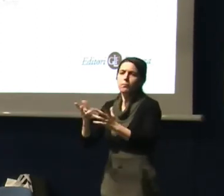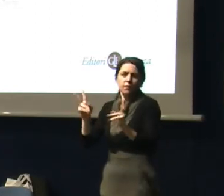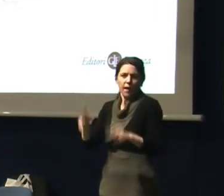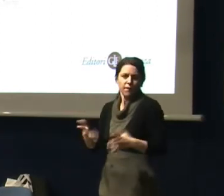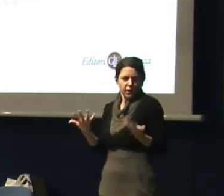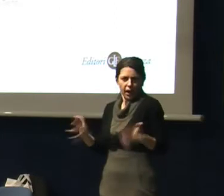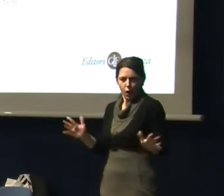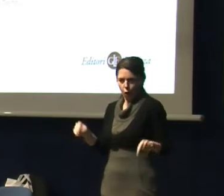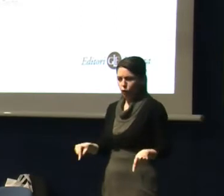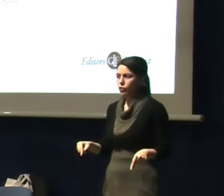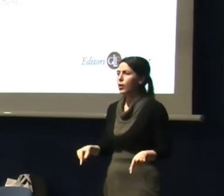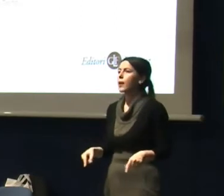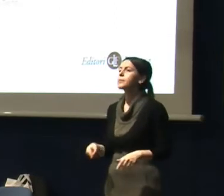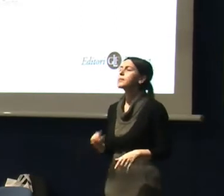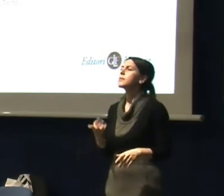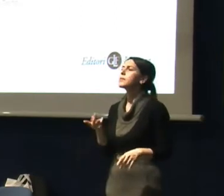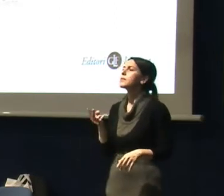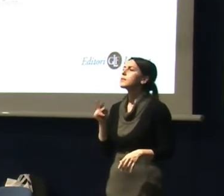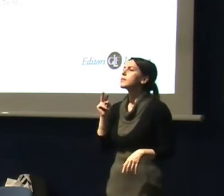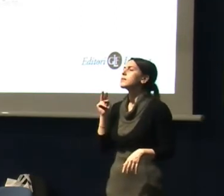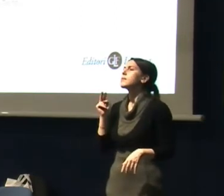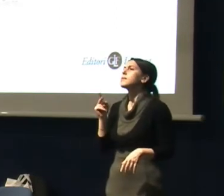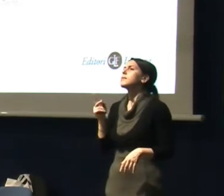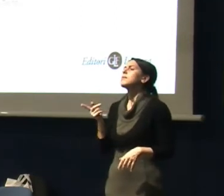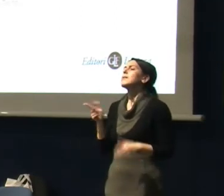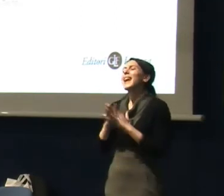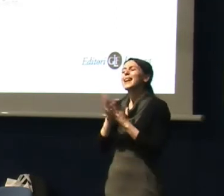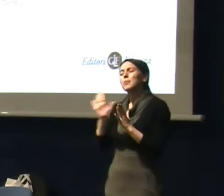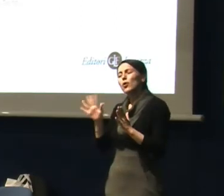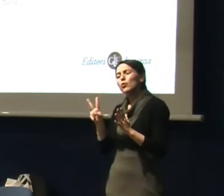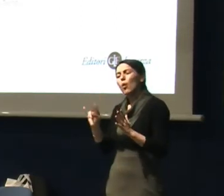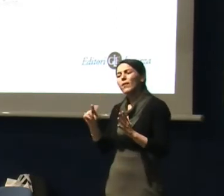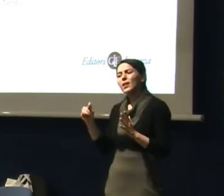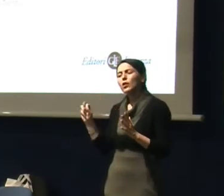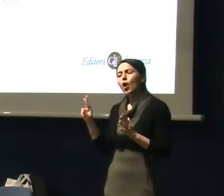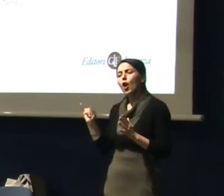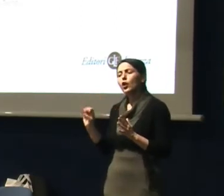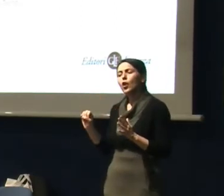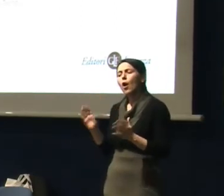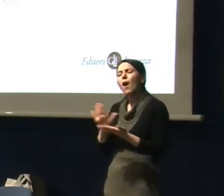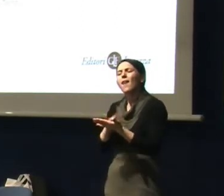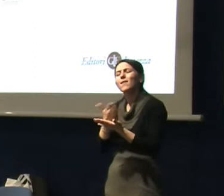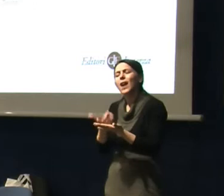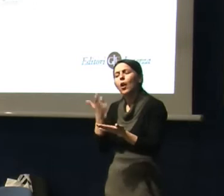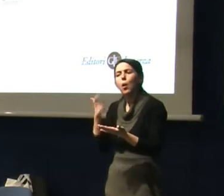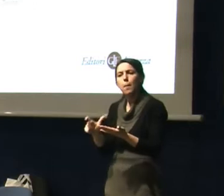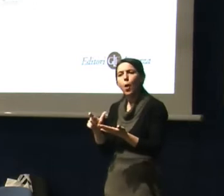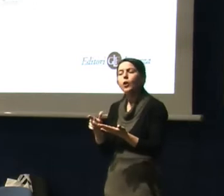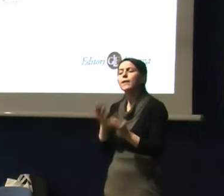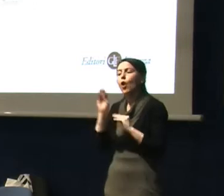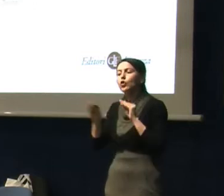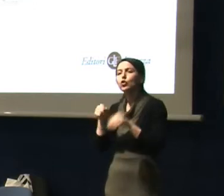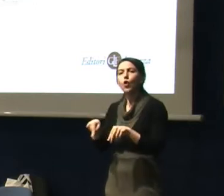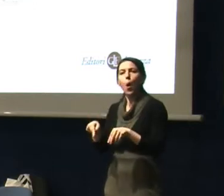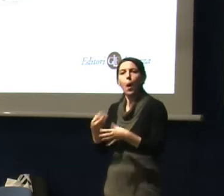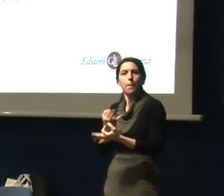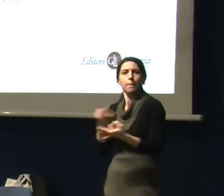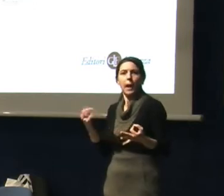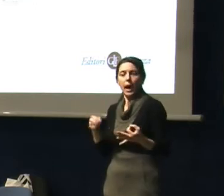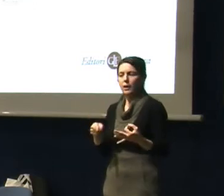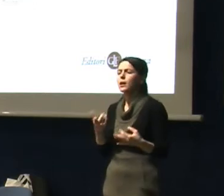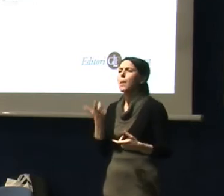secondo me la valenza del libro di vittorio e nelle domande che si pone perché facciamo